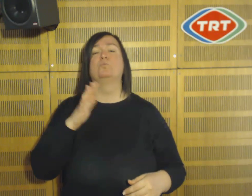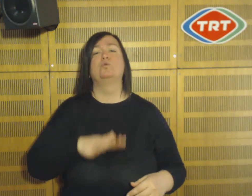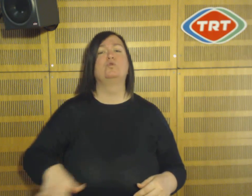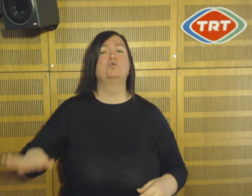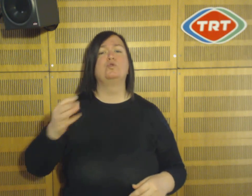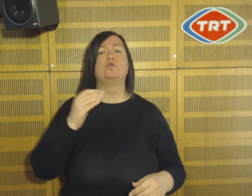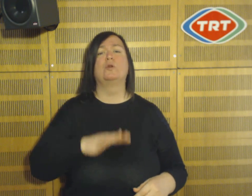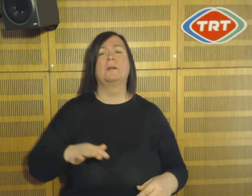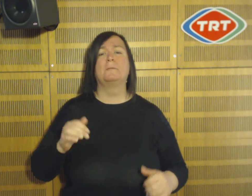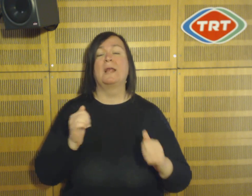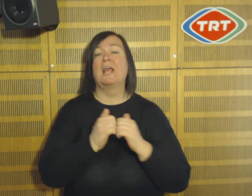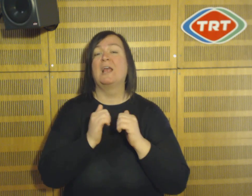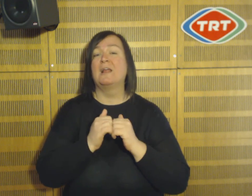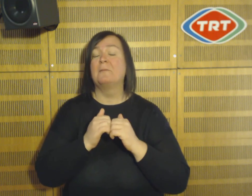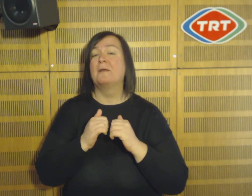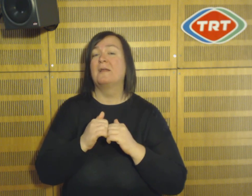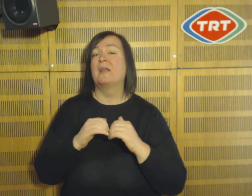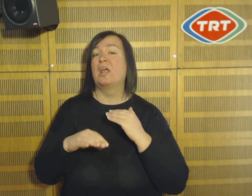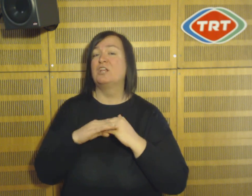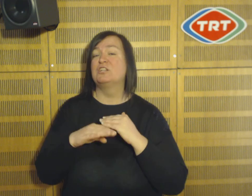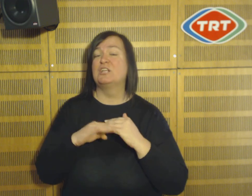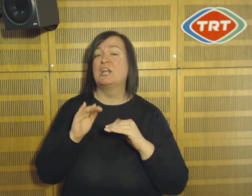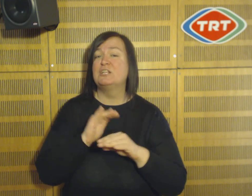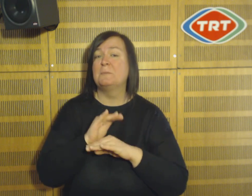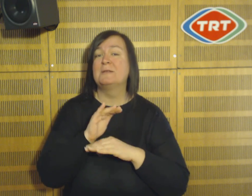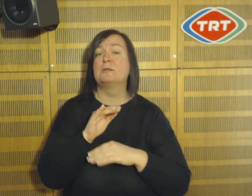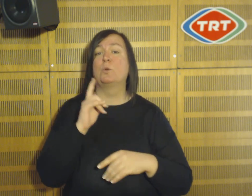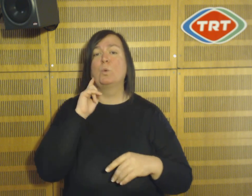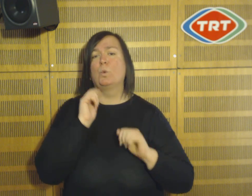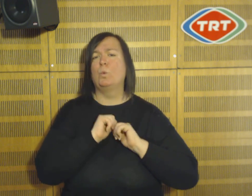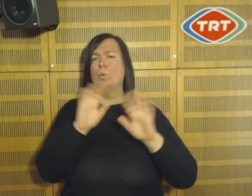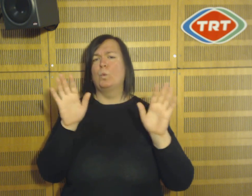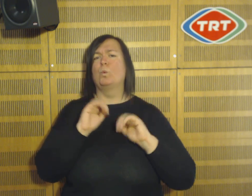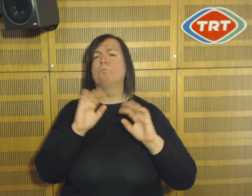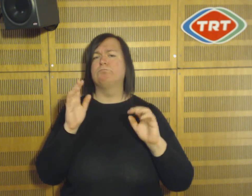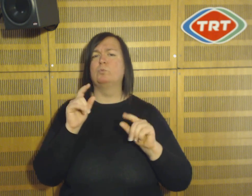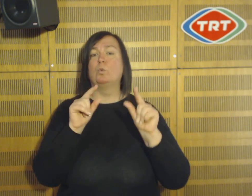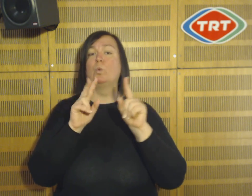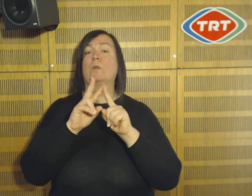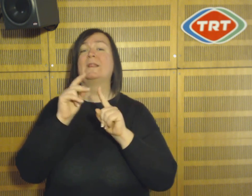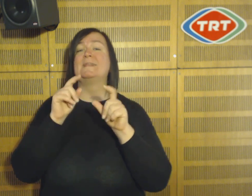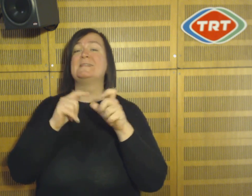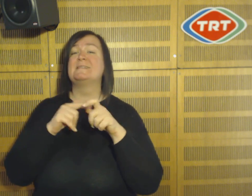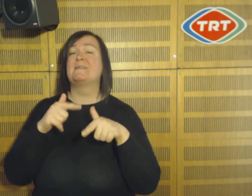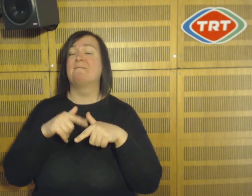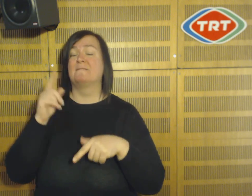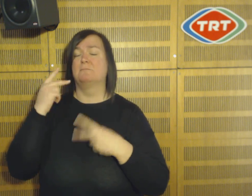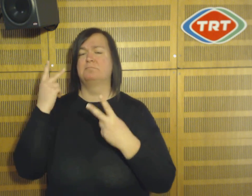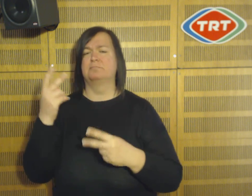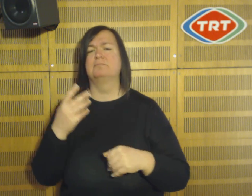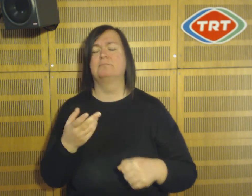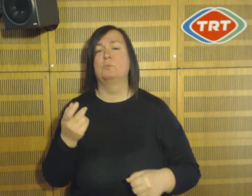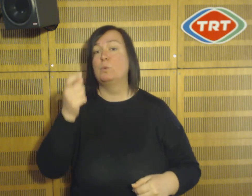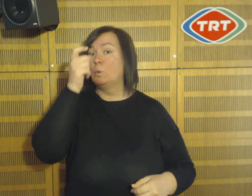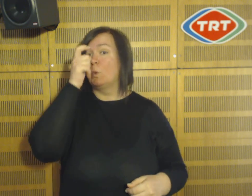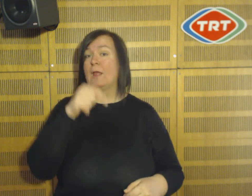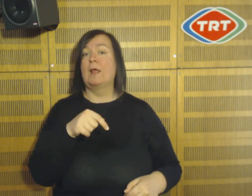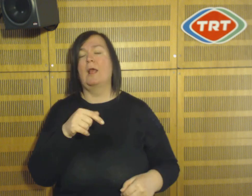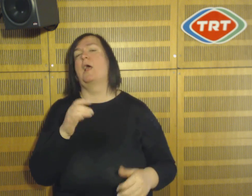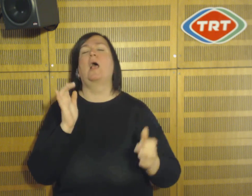bir arada eşit şartlarda yaşaması Eee duyurularına çıkıldı yunisef Türkiye tarafından da Eee ve yine Aile